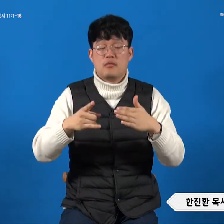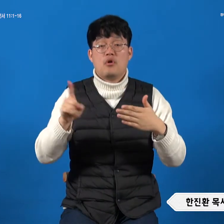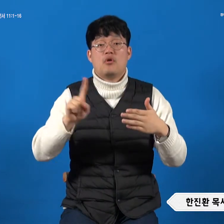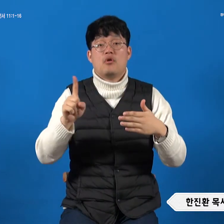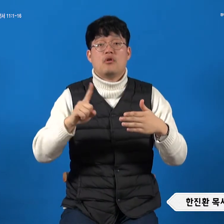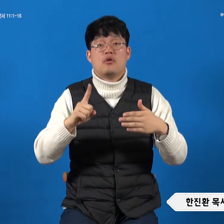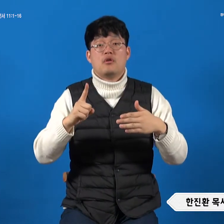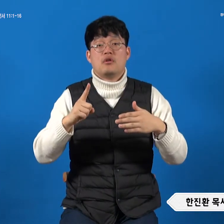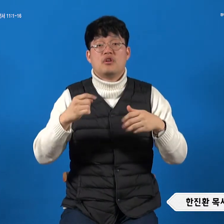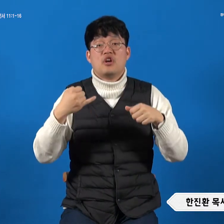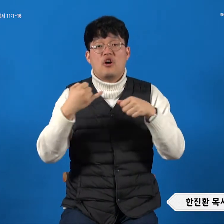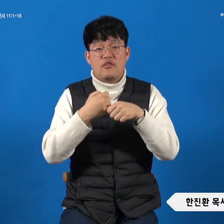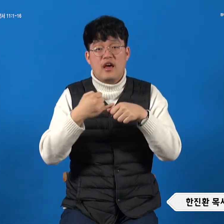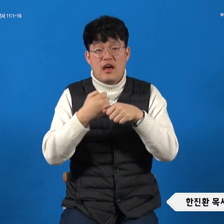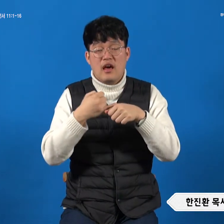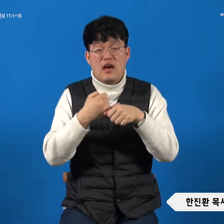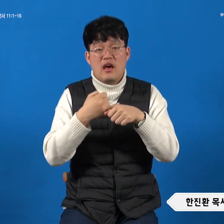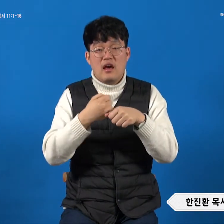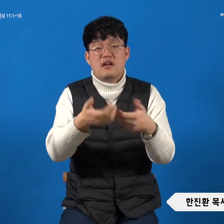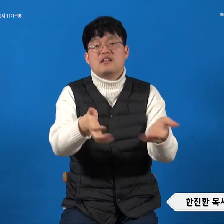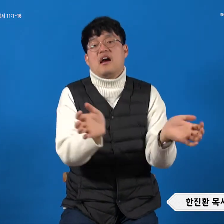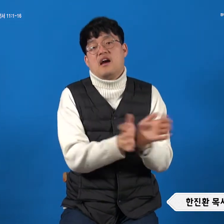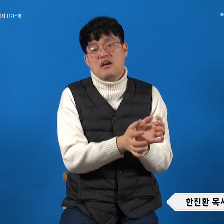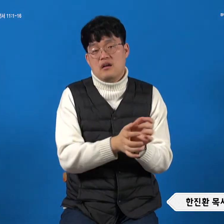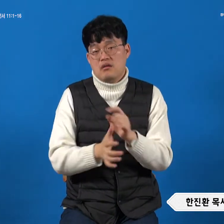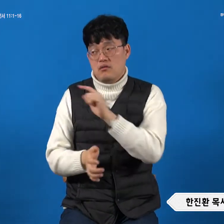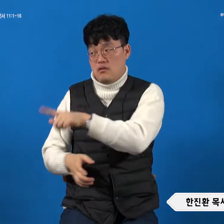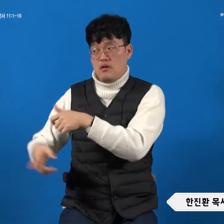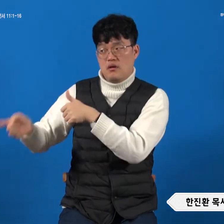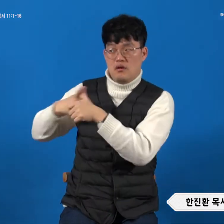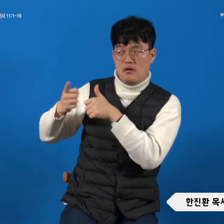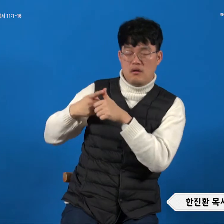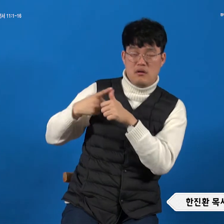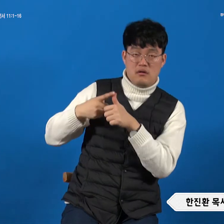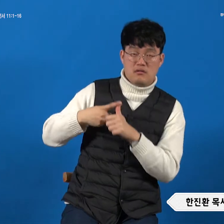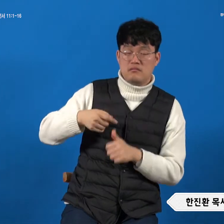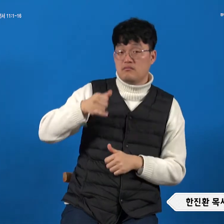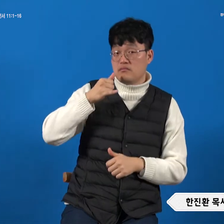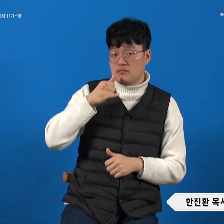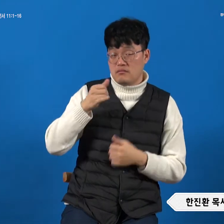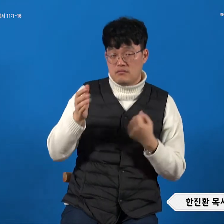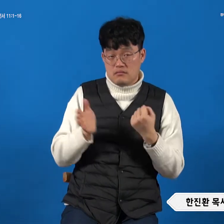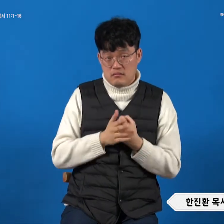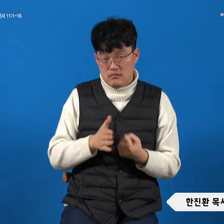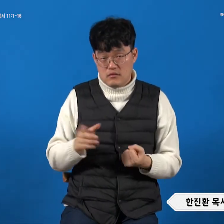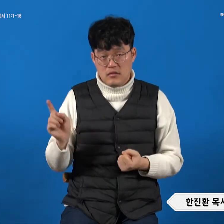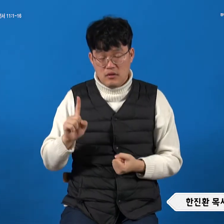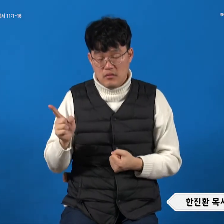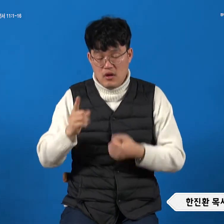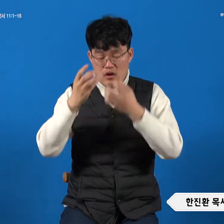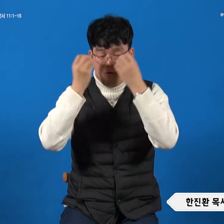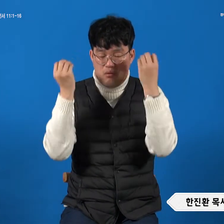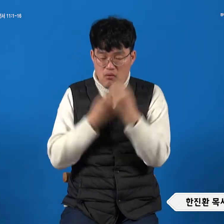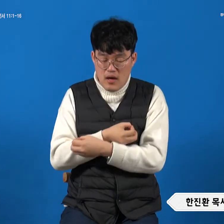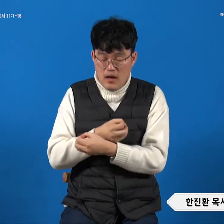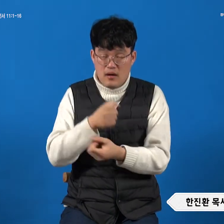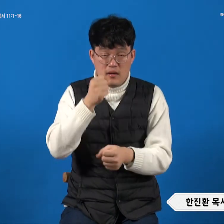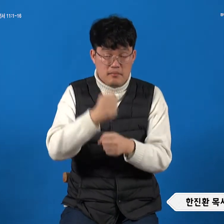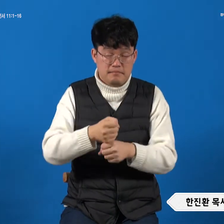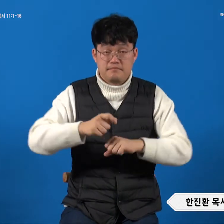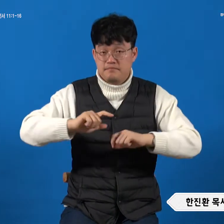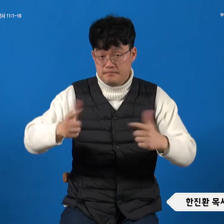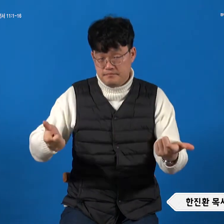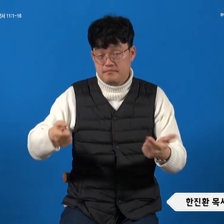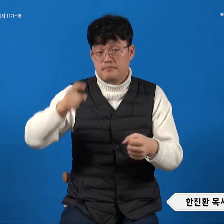교회는 연회당이라고 그렇게 불신자들이 비아냥됐습니다. 그래서 불필요한